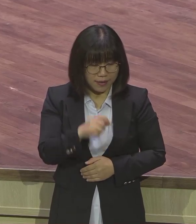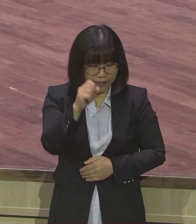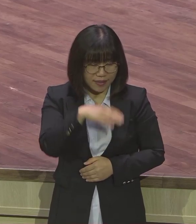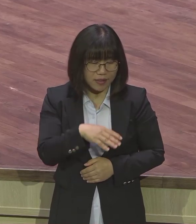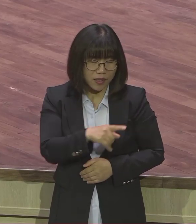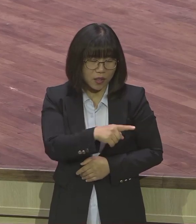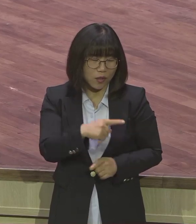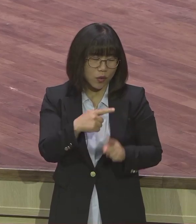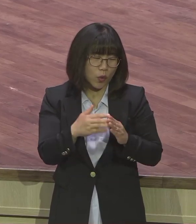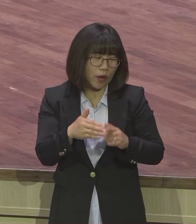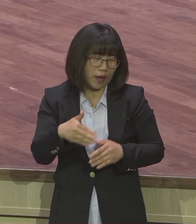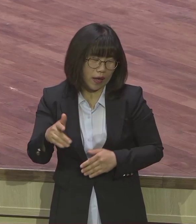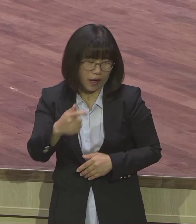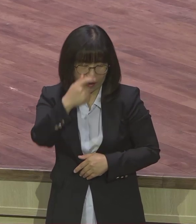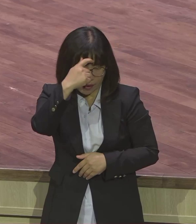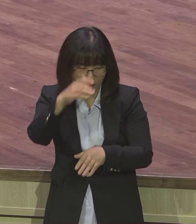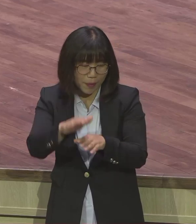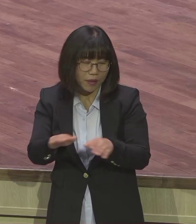농땡이.